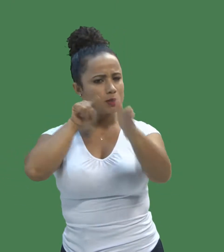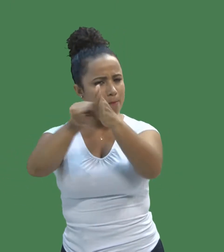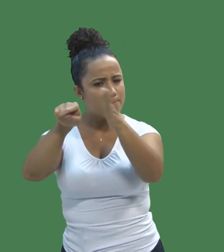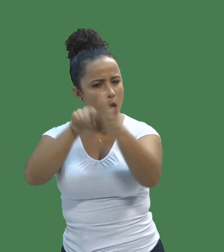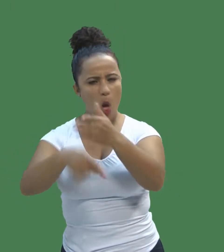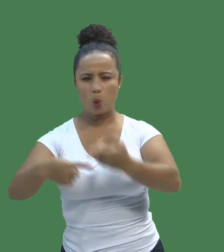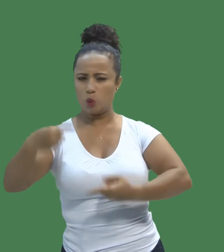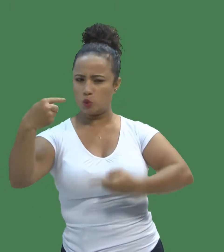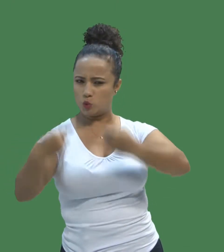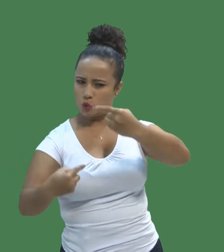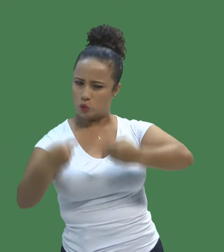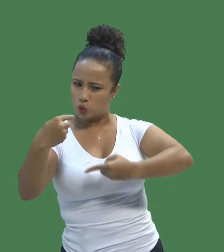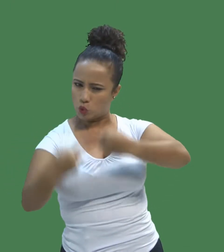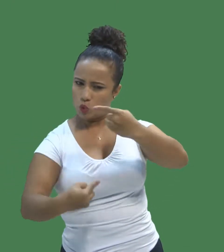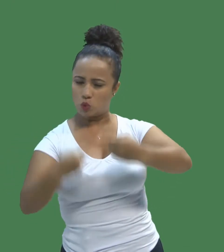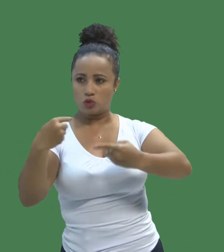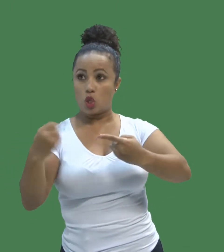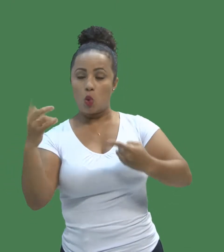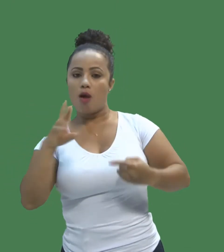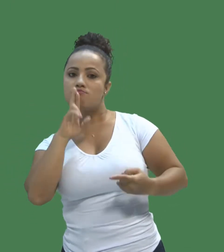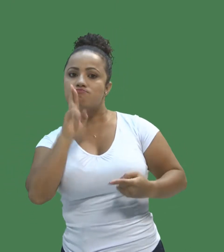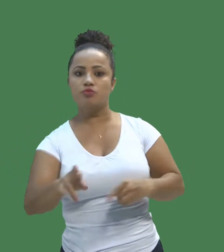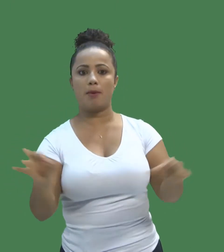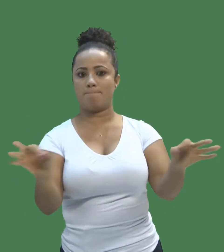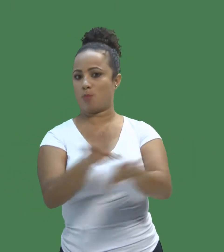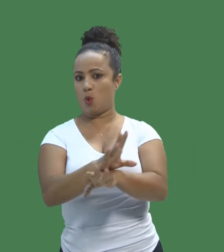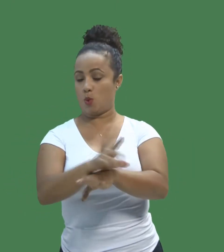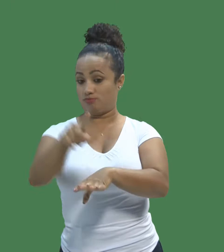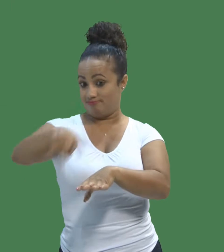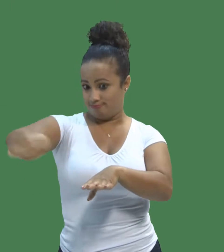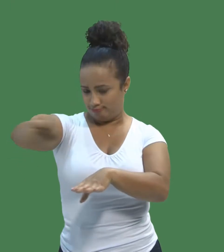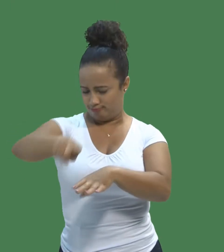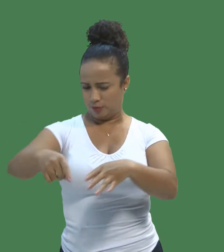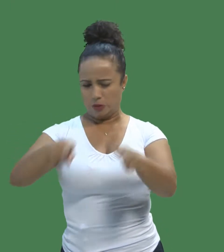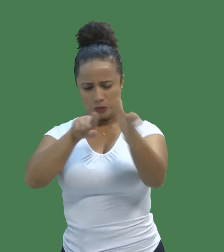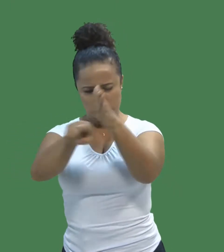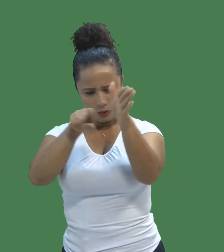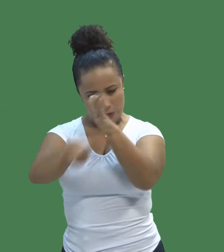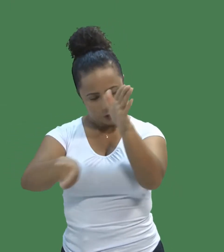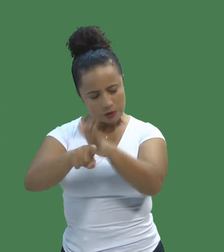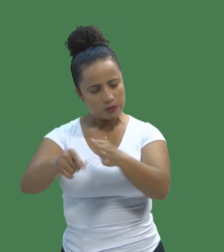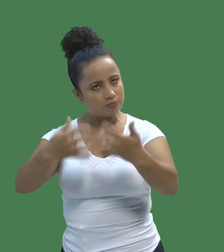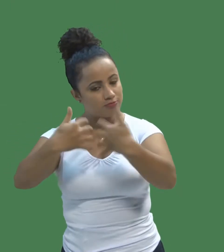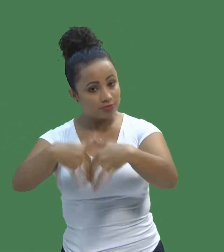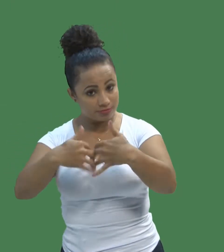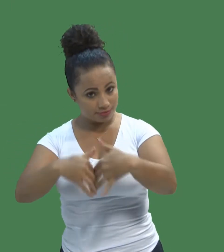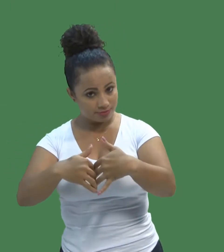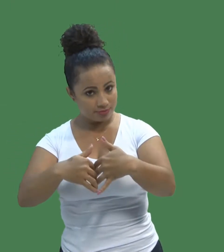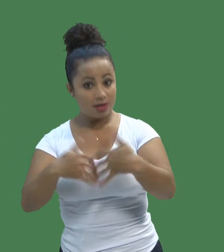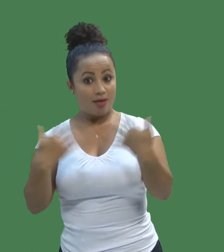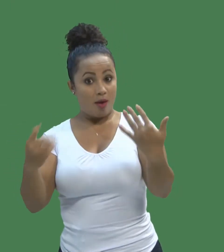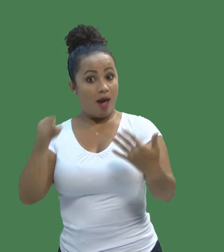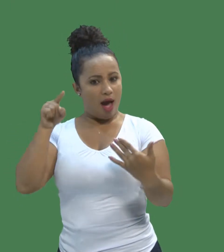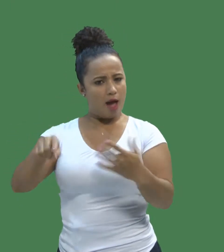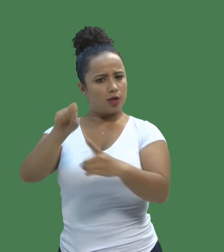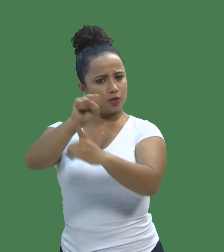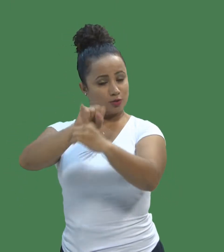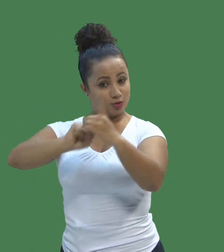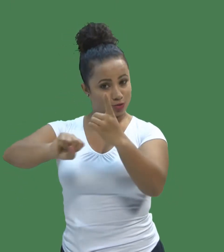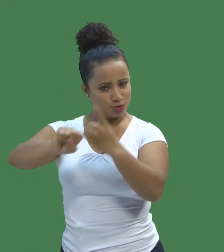resposta. Essa sociologia foi feita para você, cara acadêmico. E por tudo